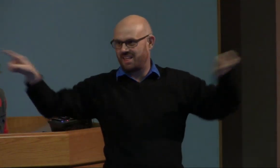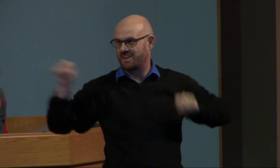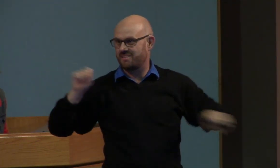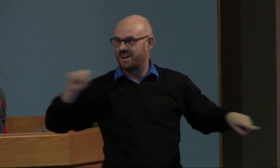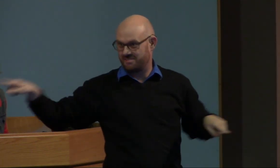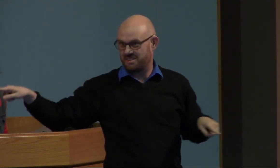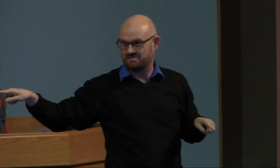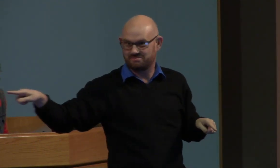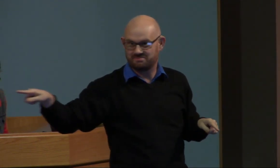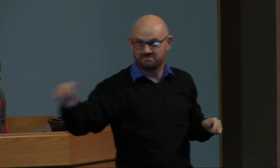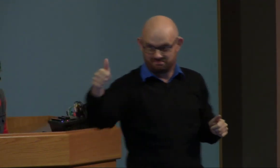ver af,